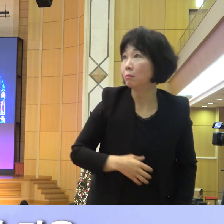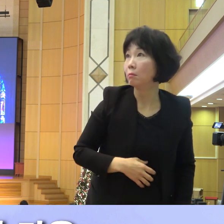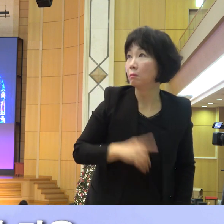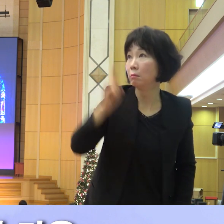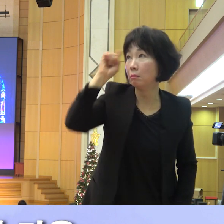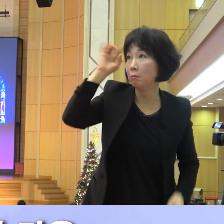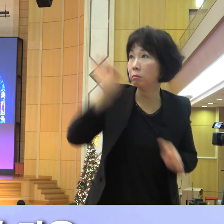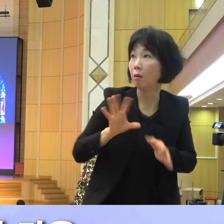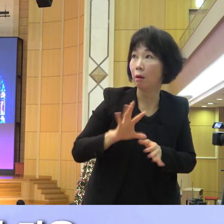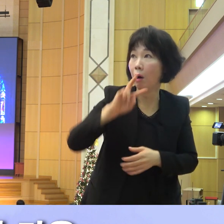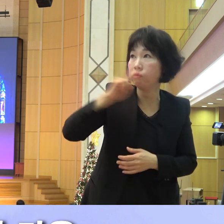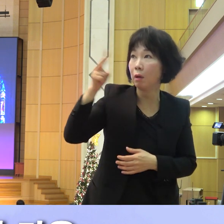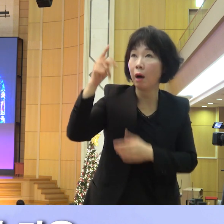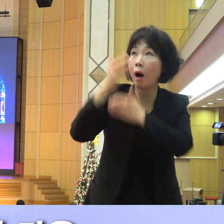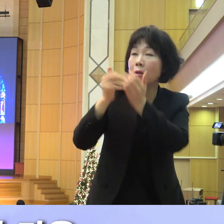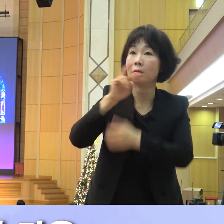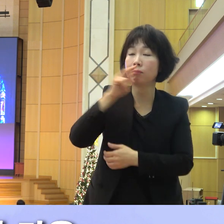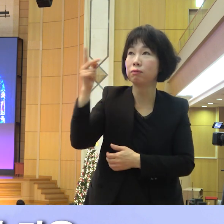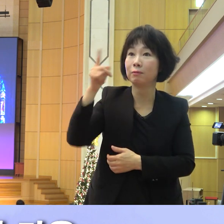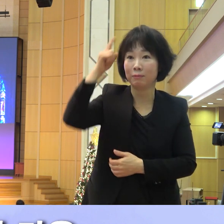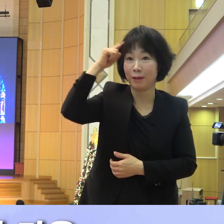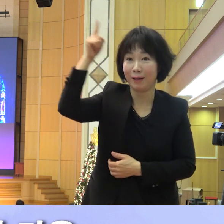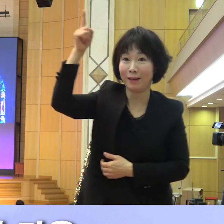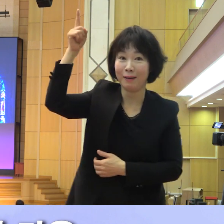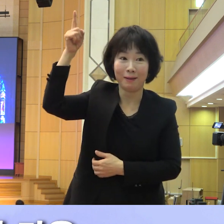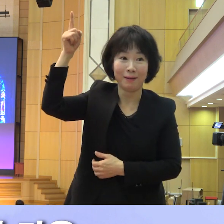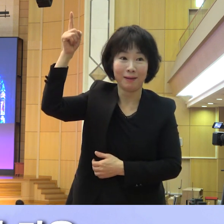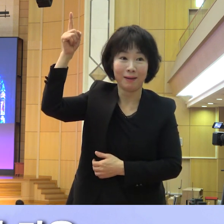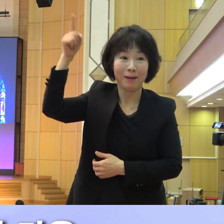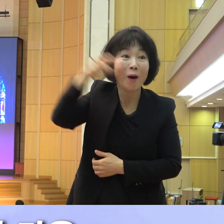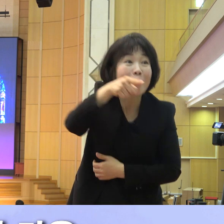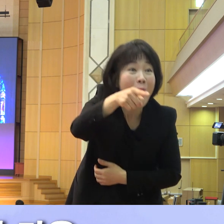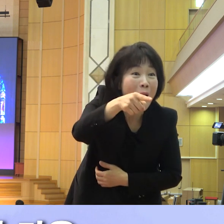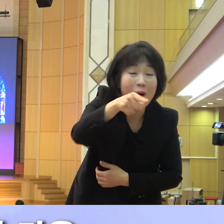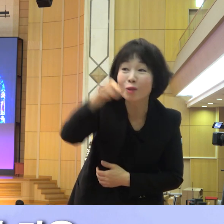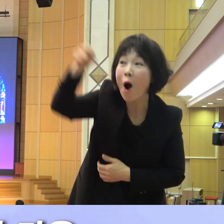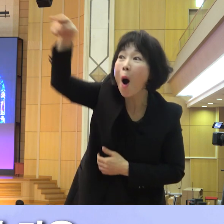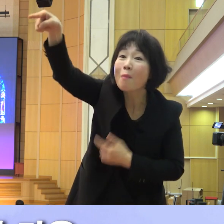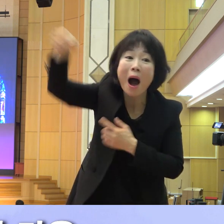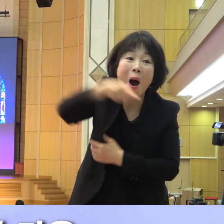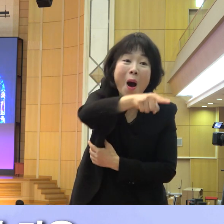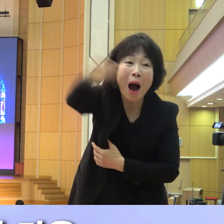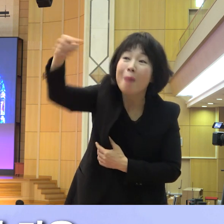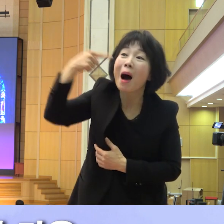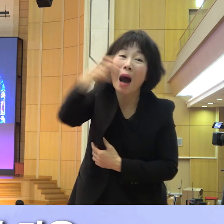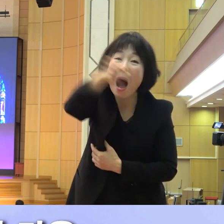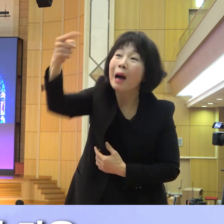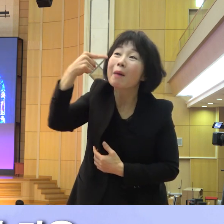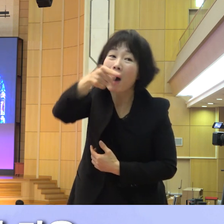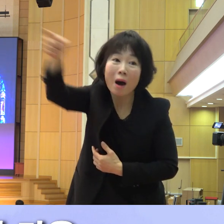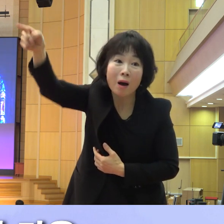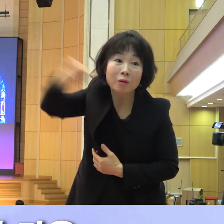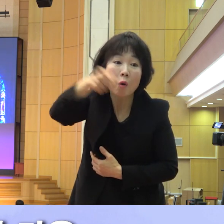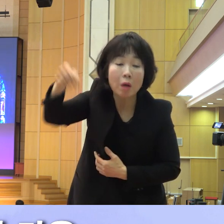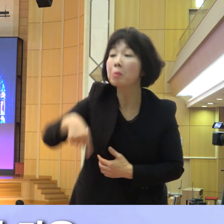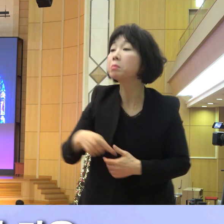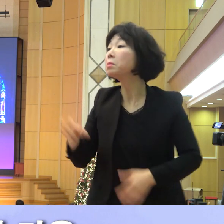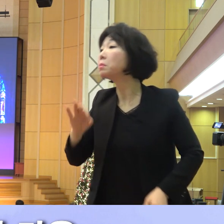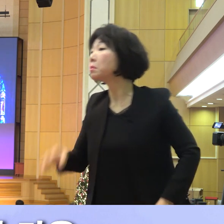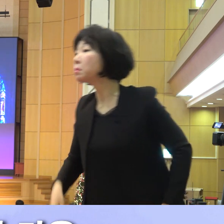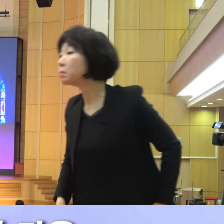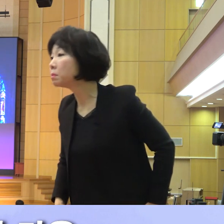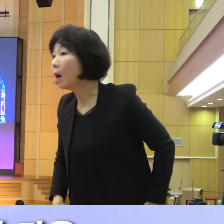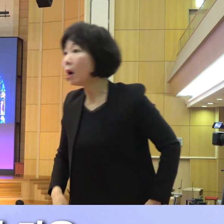저쪽 편을 바라봐라. 그래서 그쪽 편을 바라보니까 그곳에 산양이 수풀에 걸려